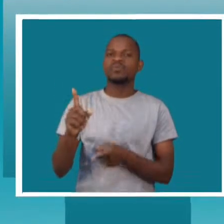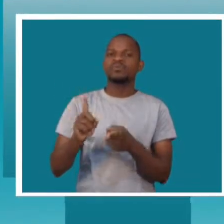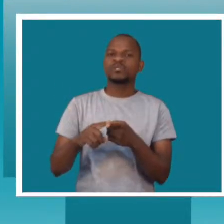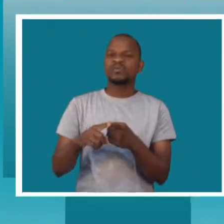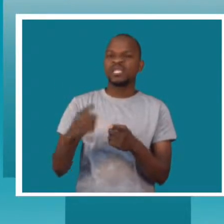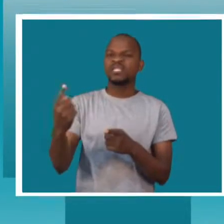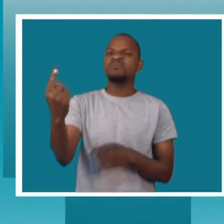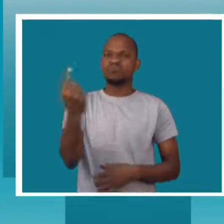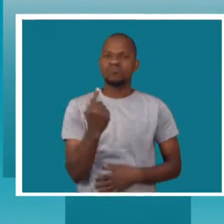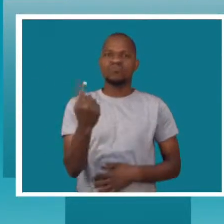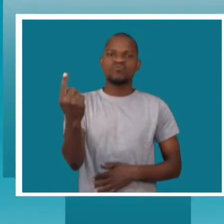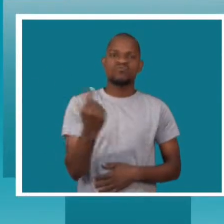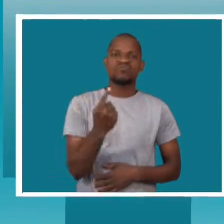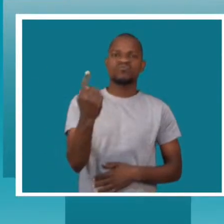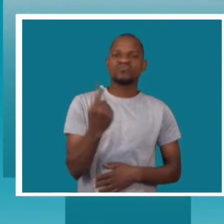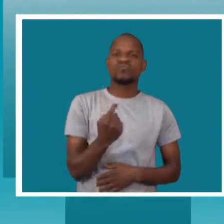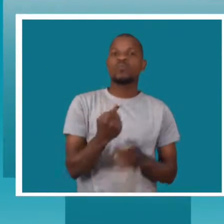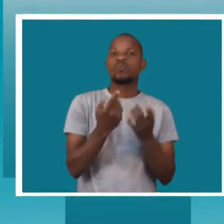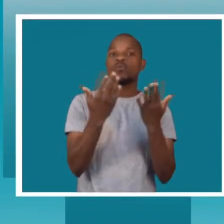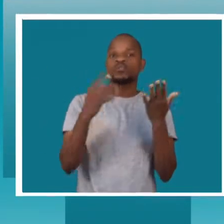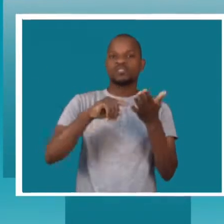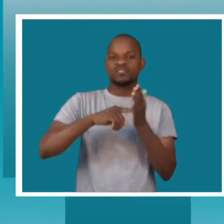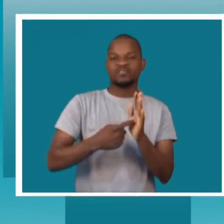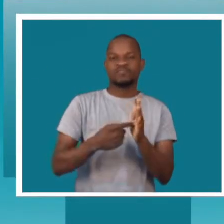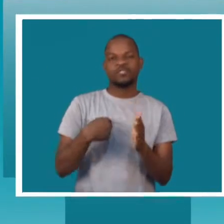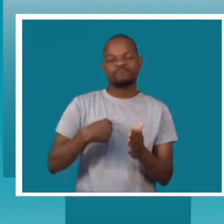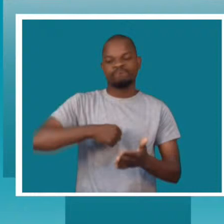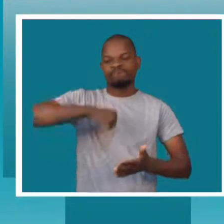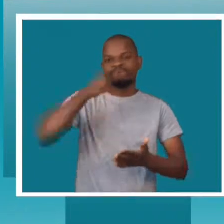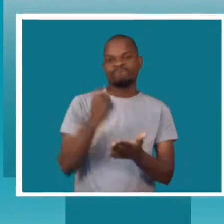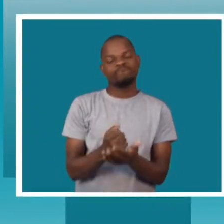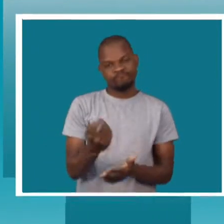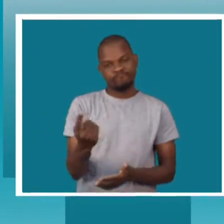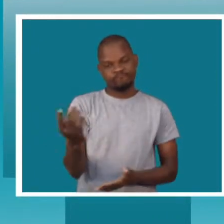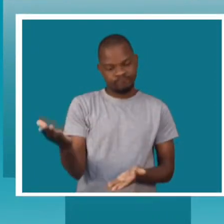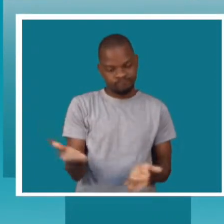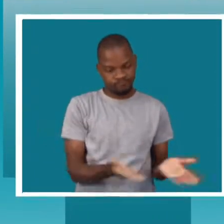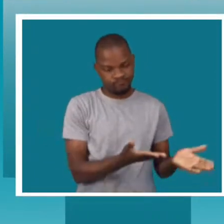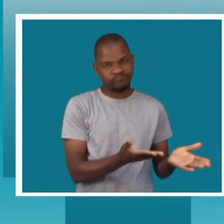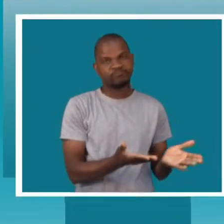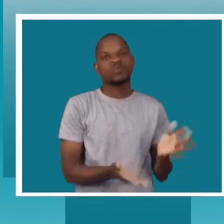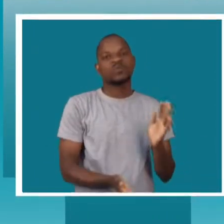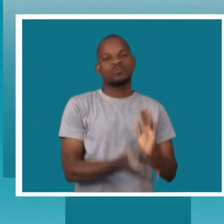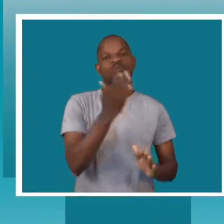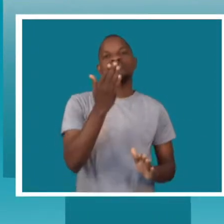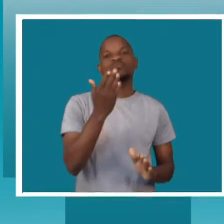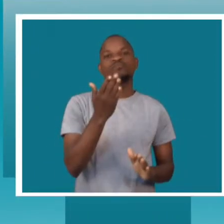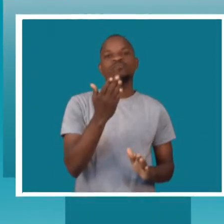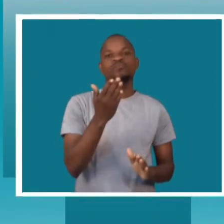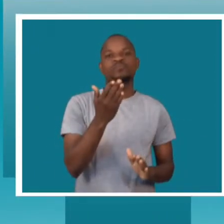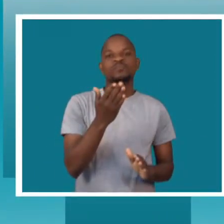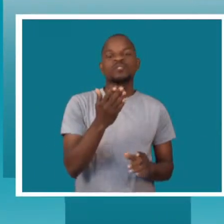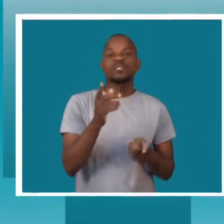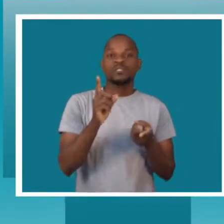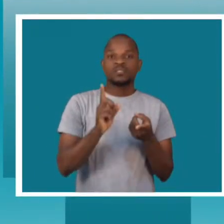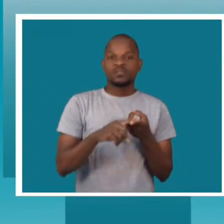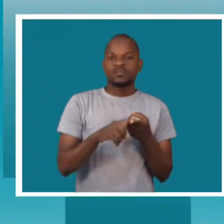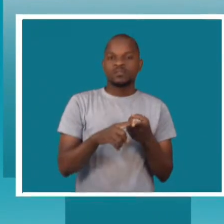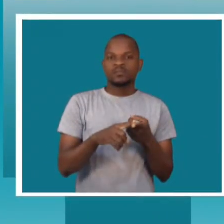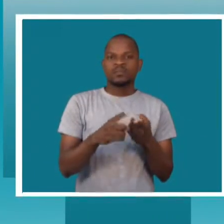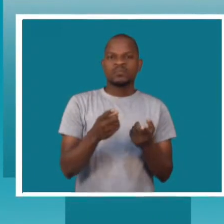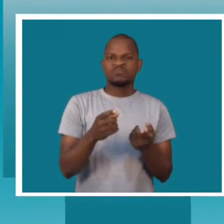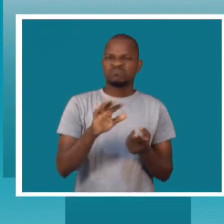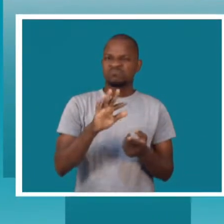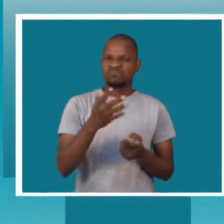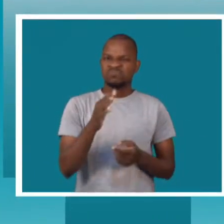Foi depois de muita insistência que eu aceitei desafio de treiná-lo. A insistência dele? Da parte dele. Eu